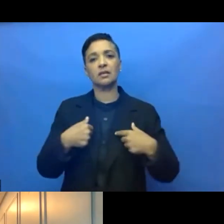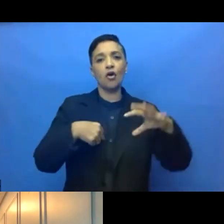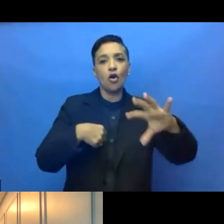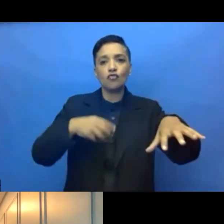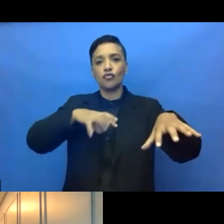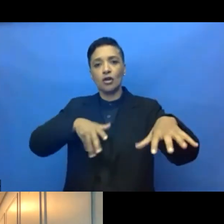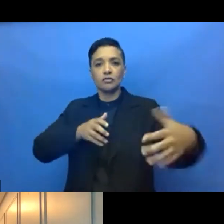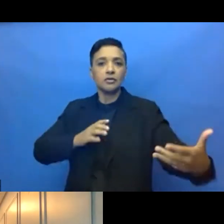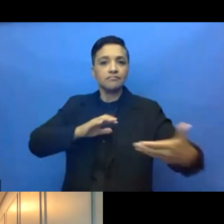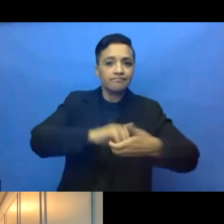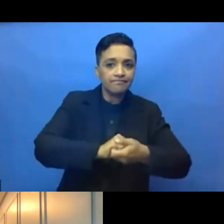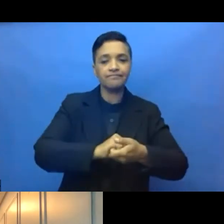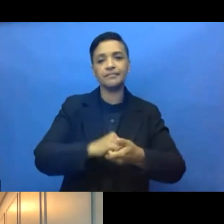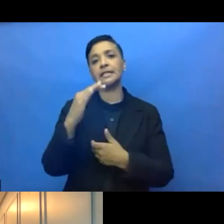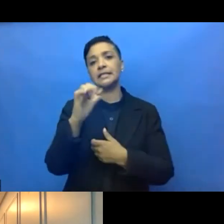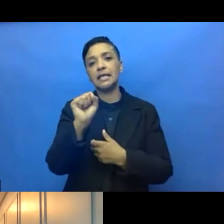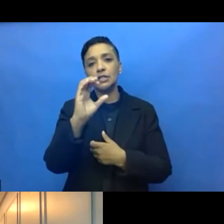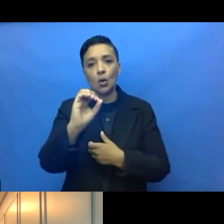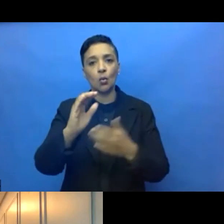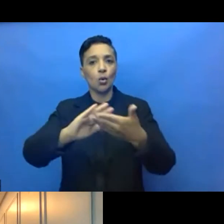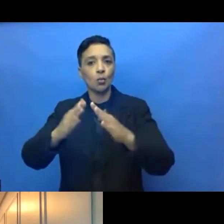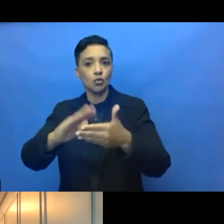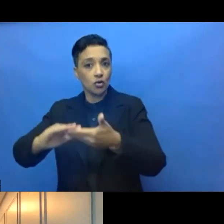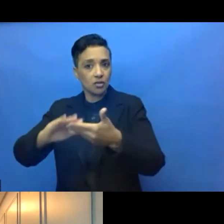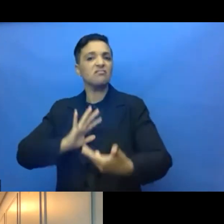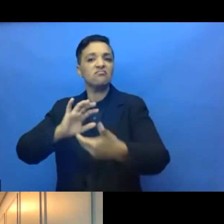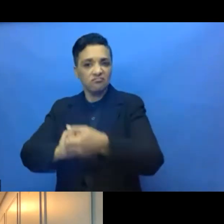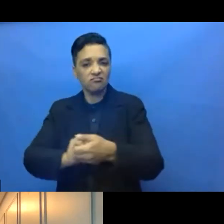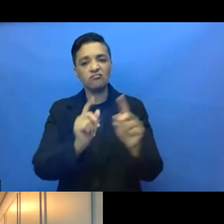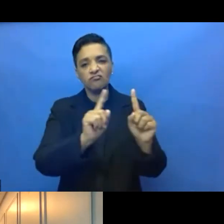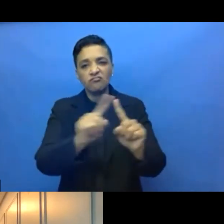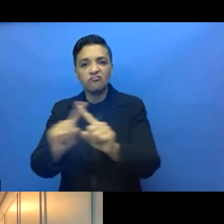des agences, organisations multilatérales,